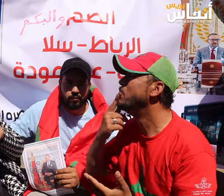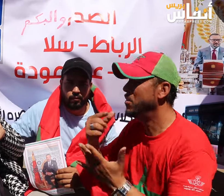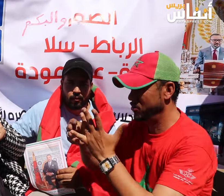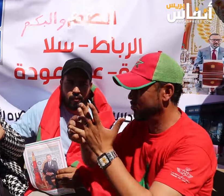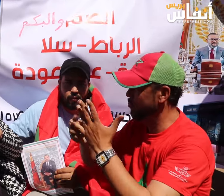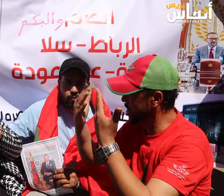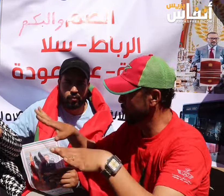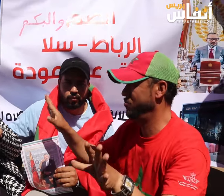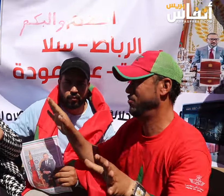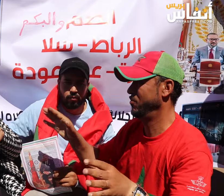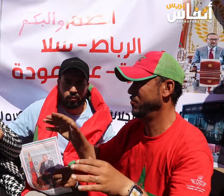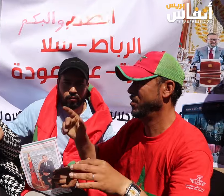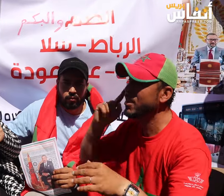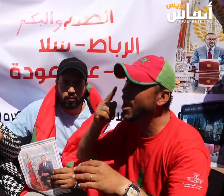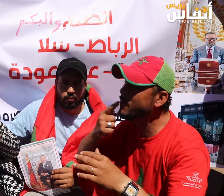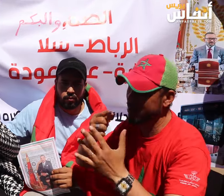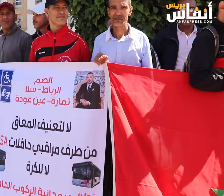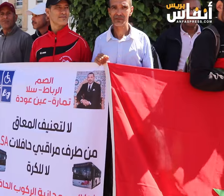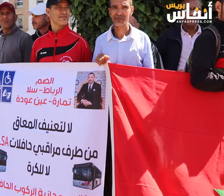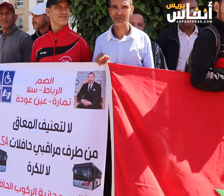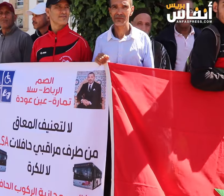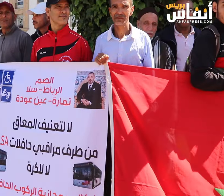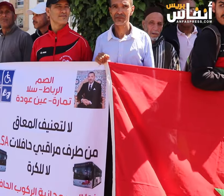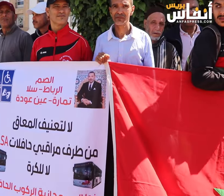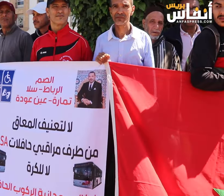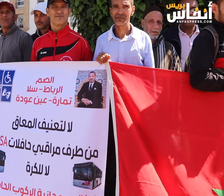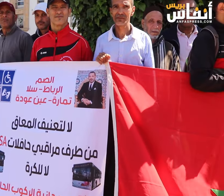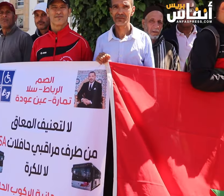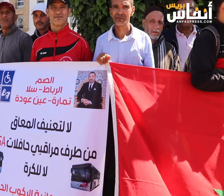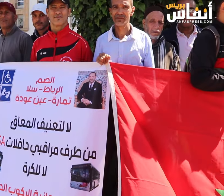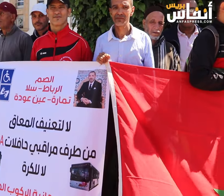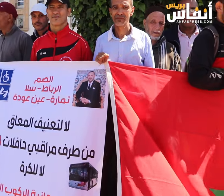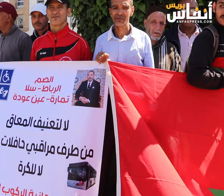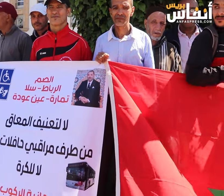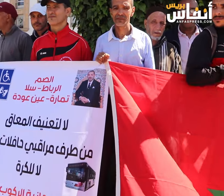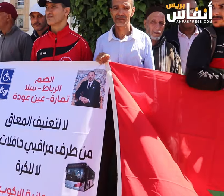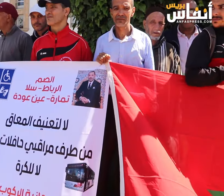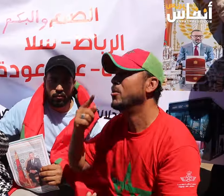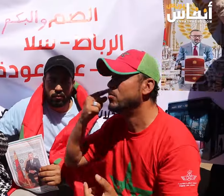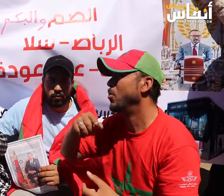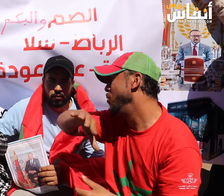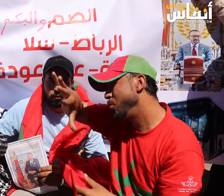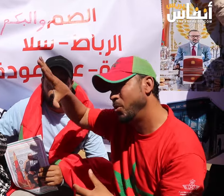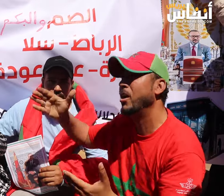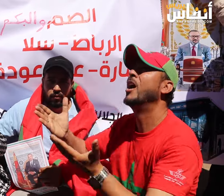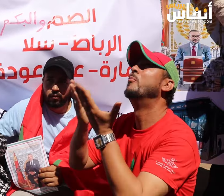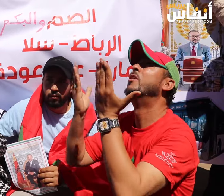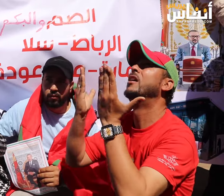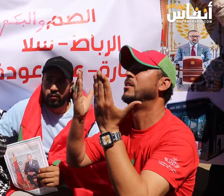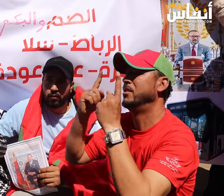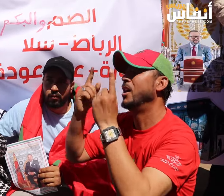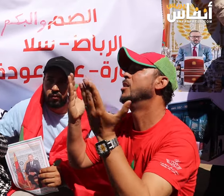الامر محزن بزاف، ما نقدروش نتزوجوا، ما عندنا اولاد، واللي مجوج ما عندوش